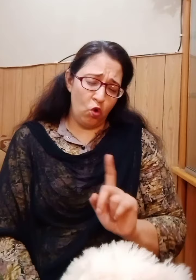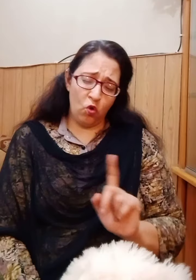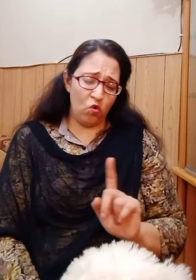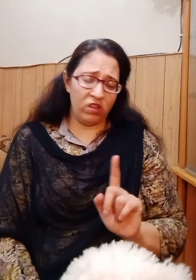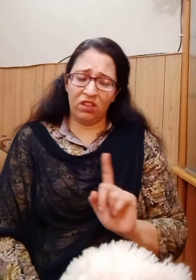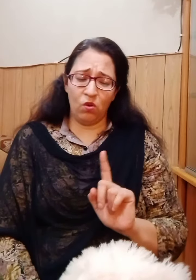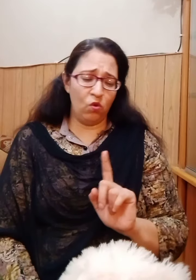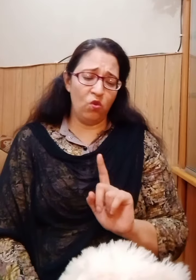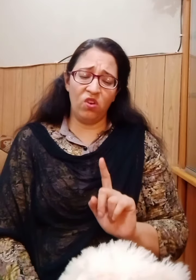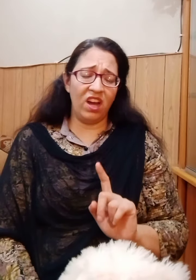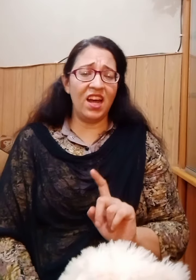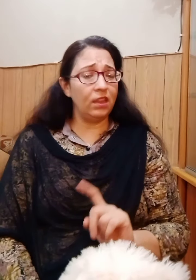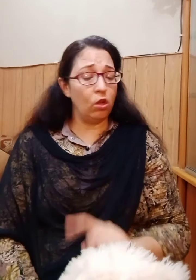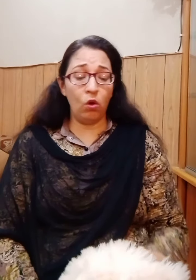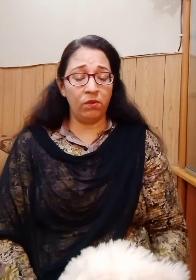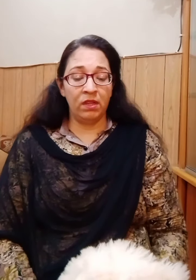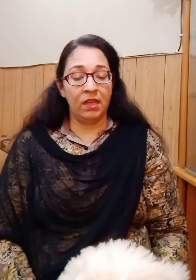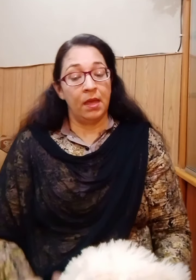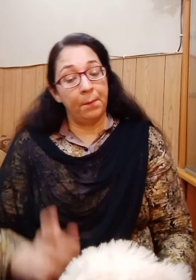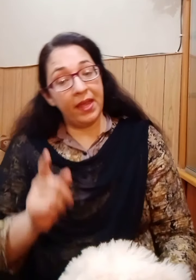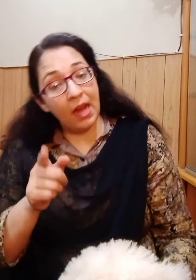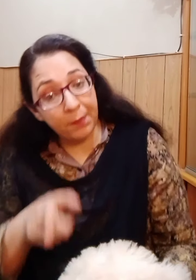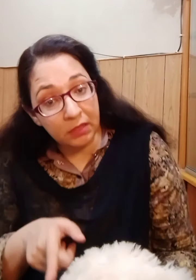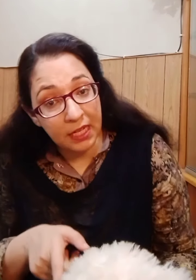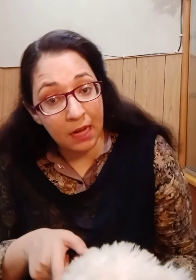नो नो कि